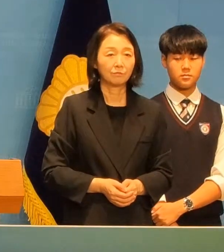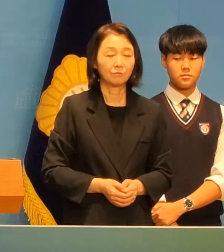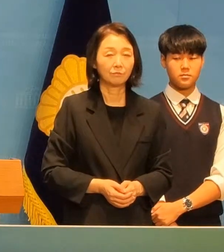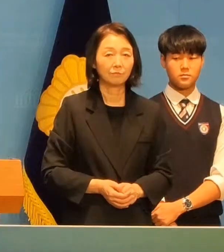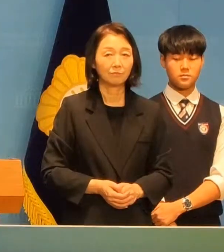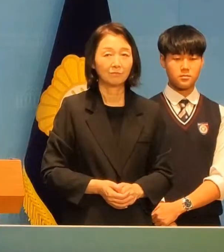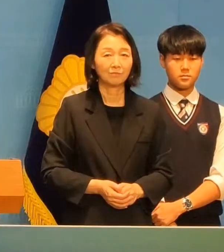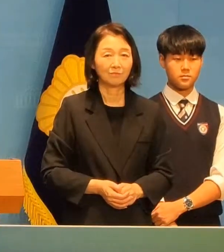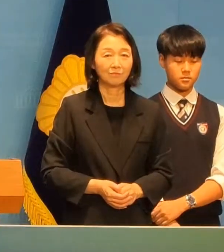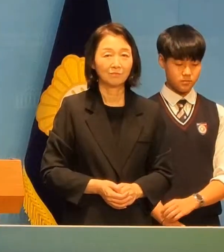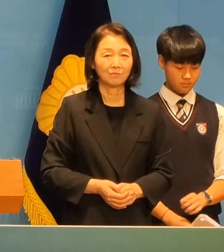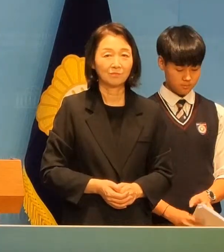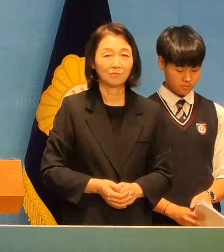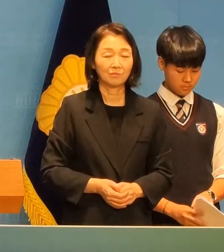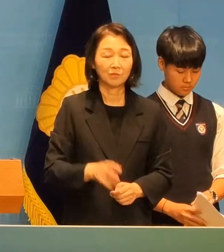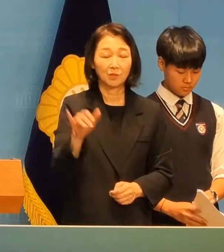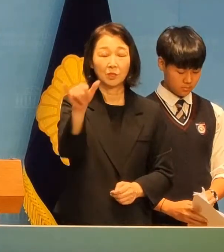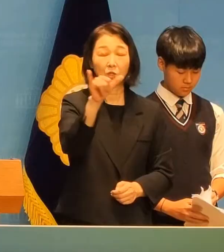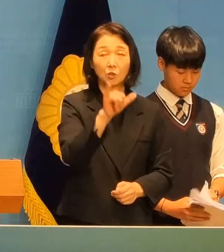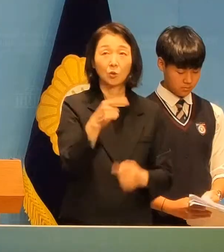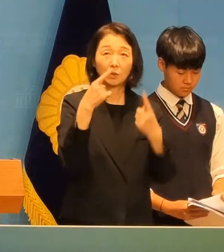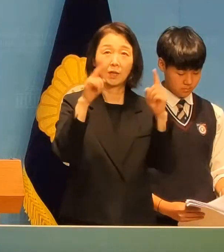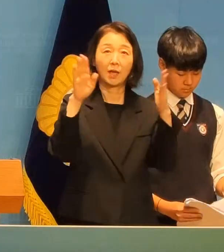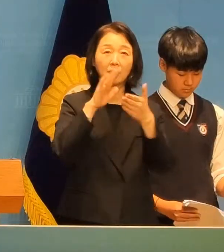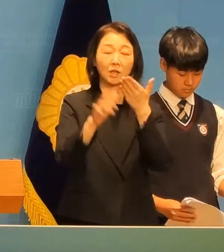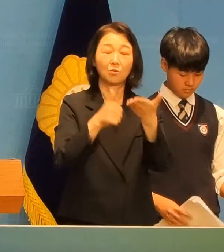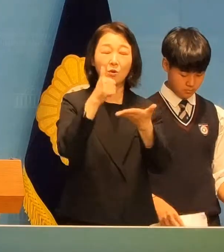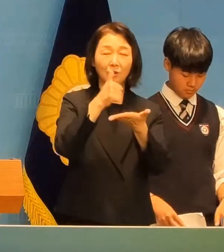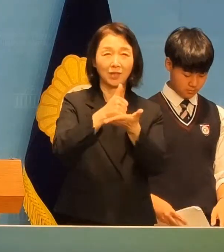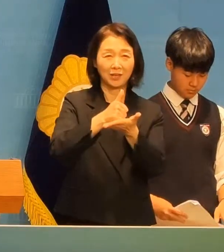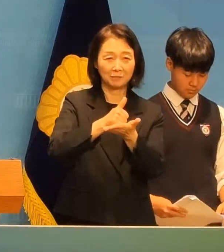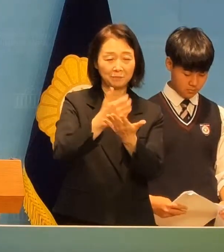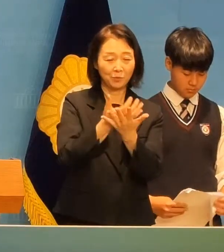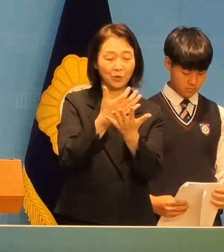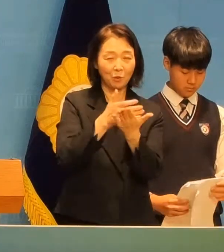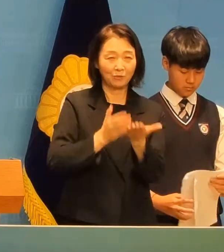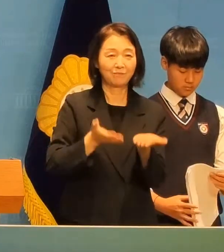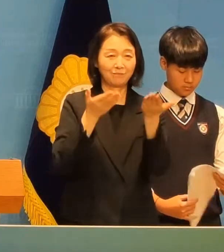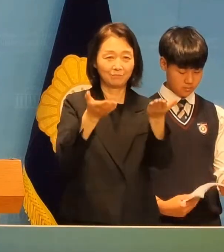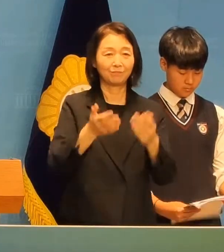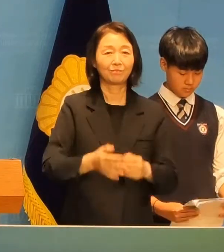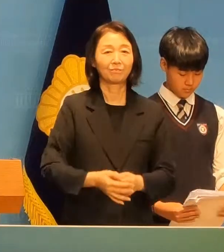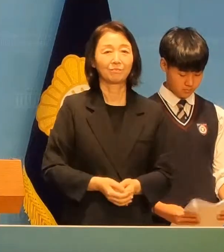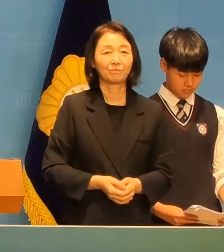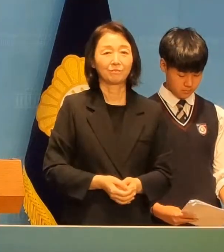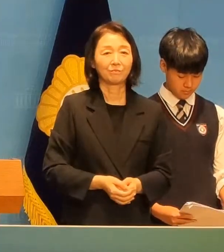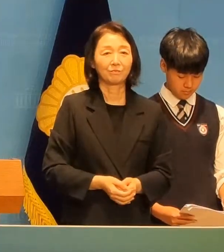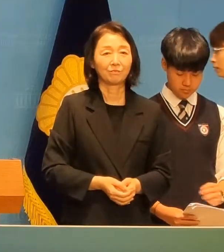네, 마지막으로 전국대학생위원회의 회견문 낭독이 있겠습니다.